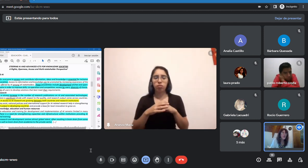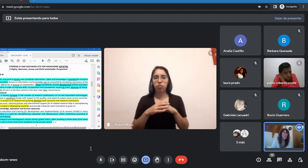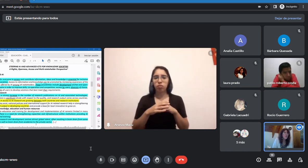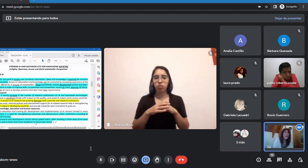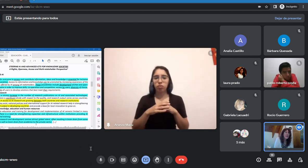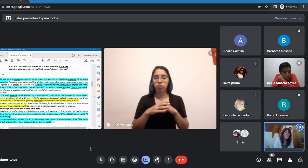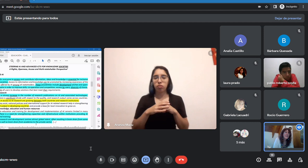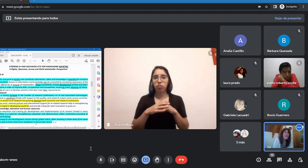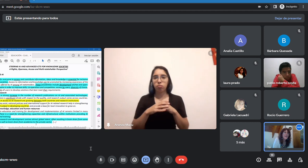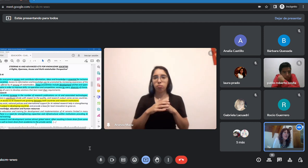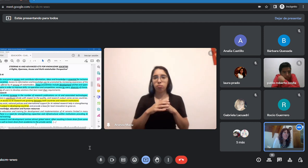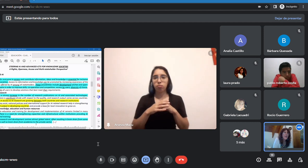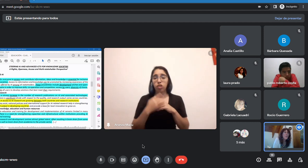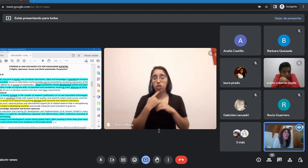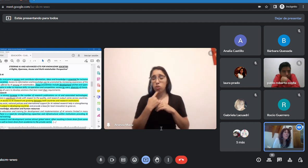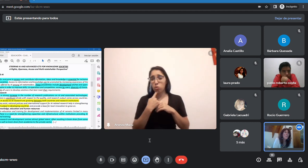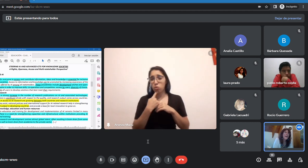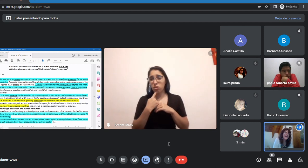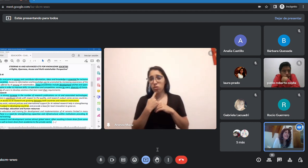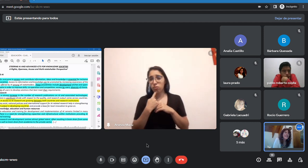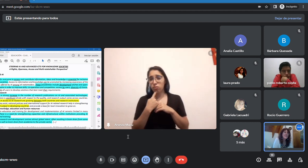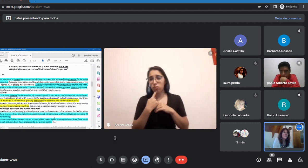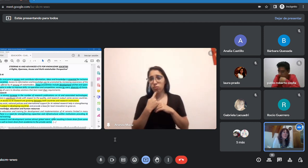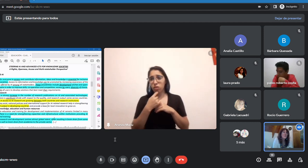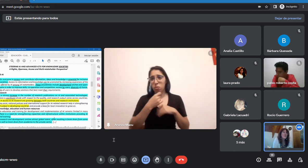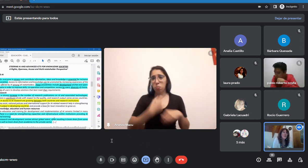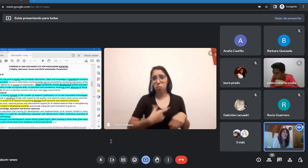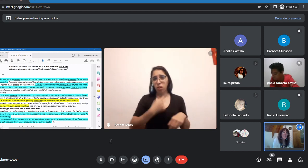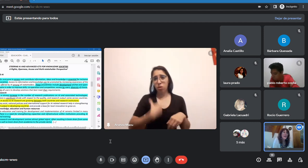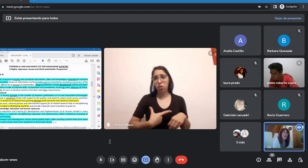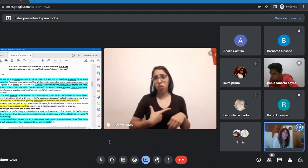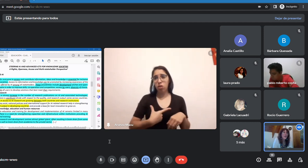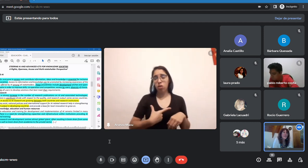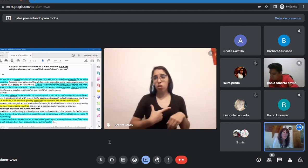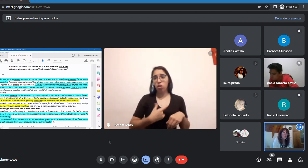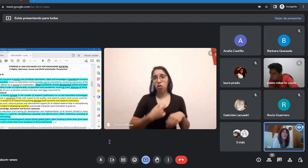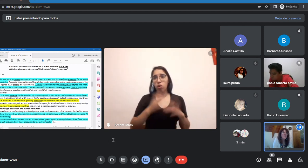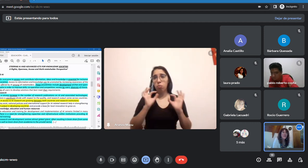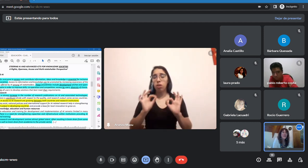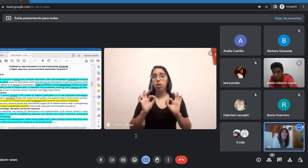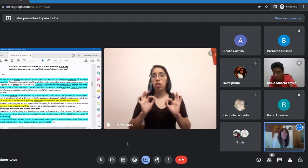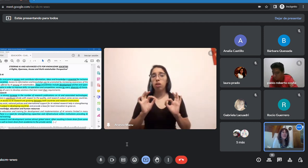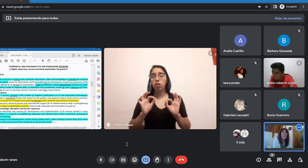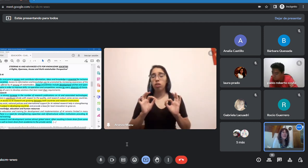¿Alguna duda? Pablo, ¿cómo vas? ¿Cómo fuiste con la corrección?